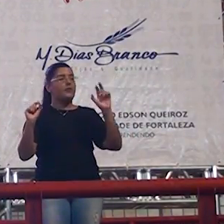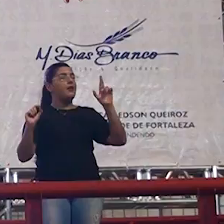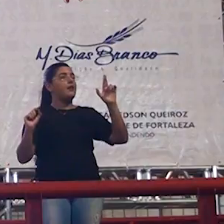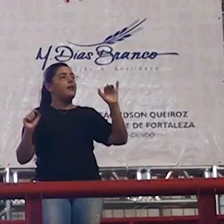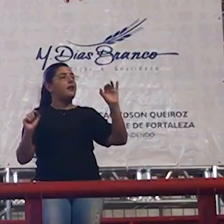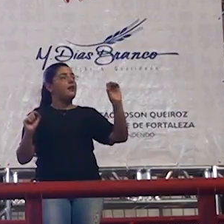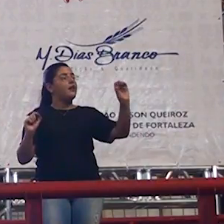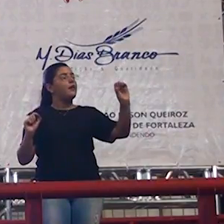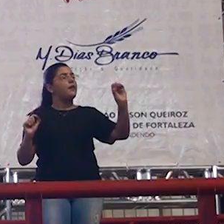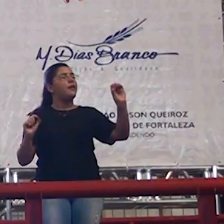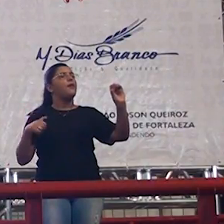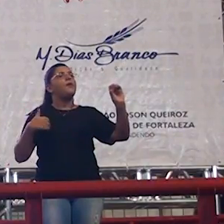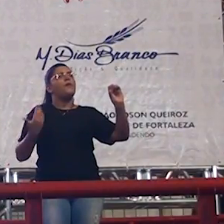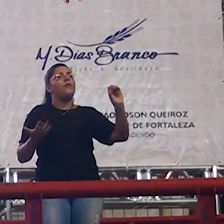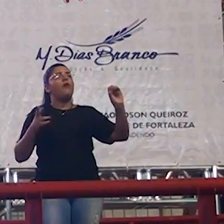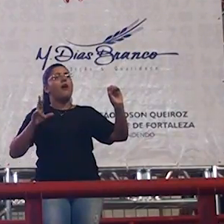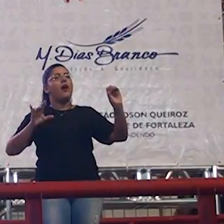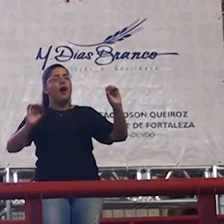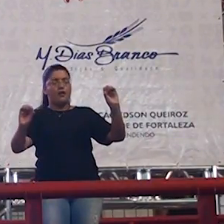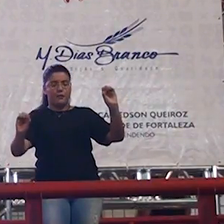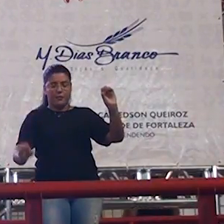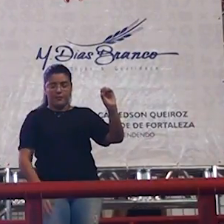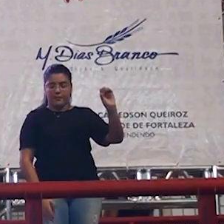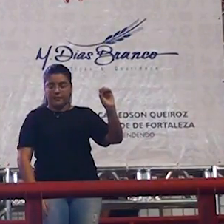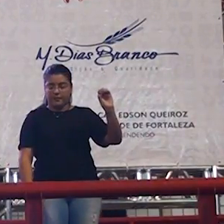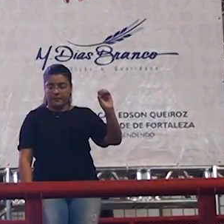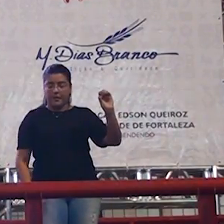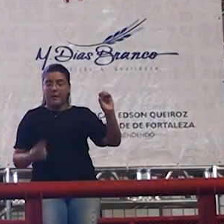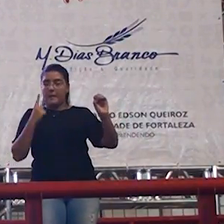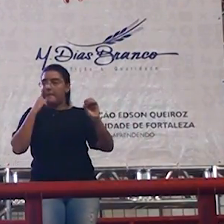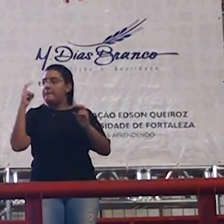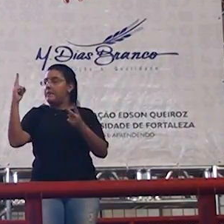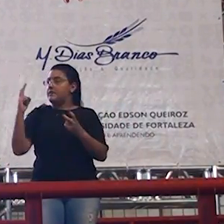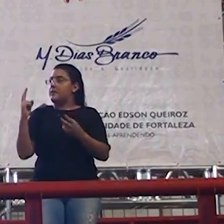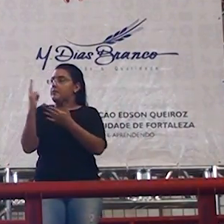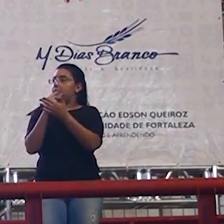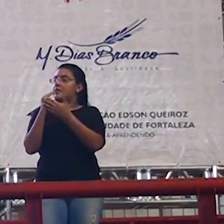raio. Então vamos olhar a figura.